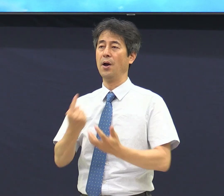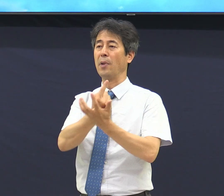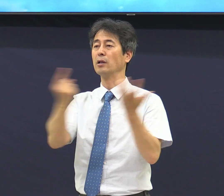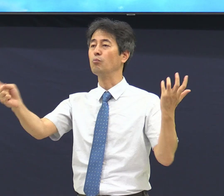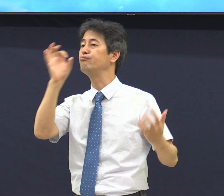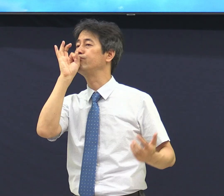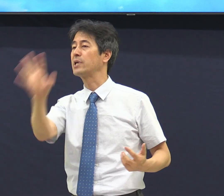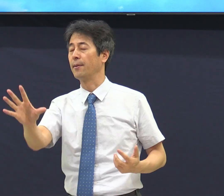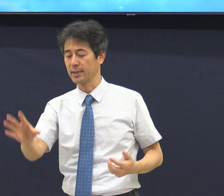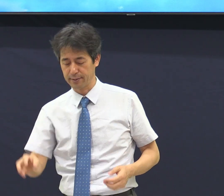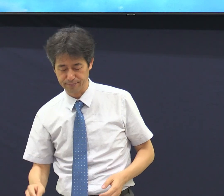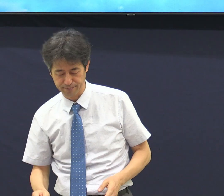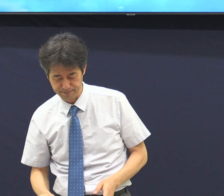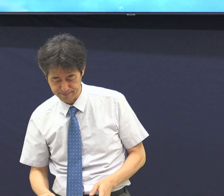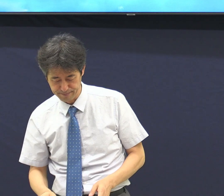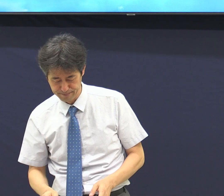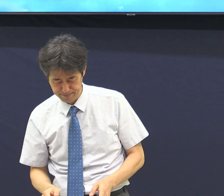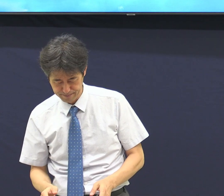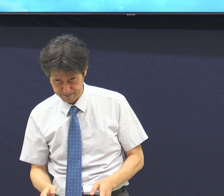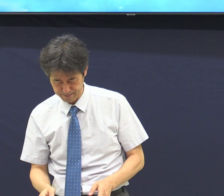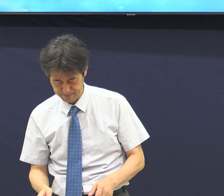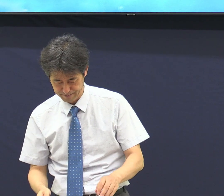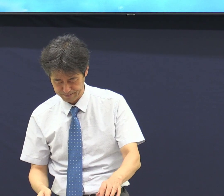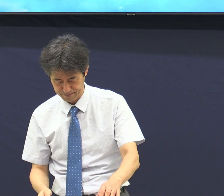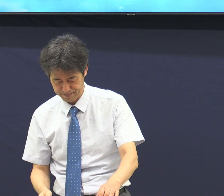있는 것입니다. 그 안에서 벗어날 수 없습니다.